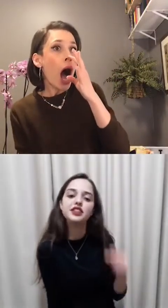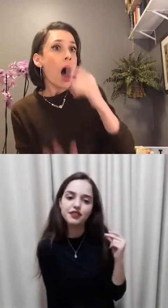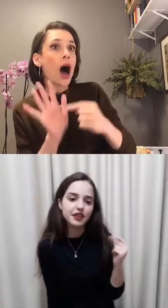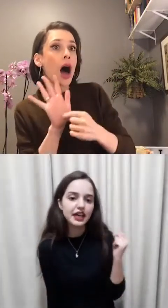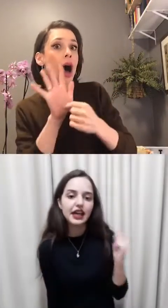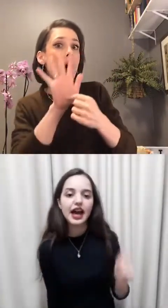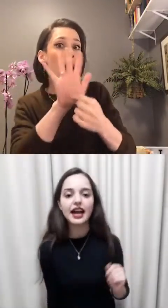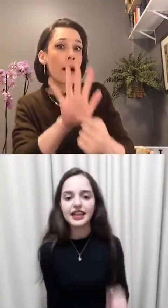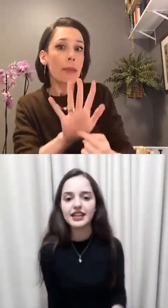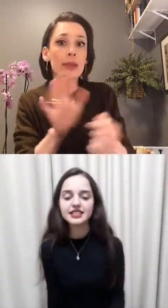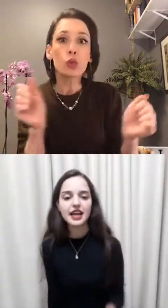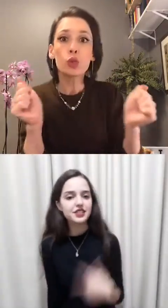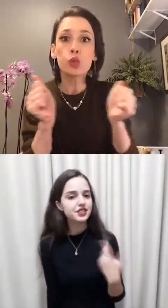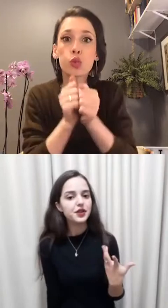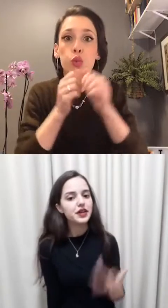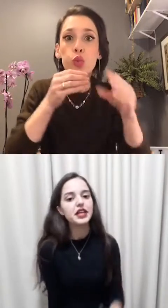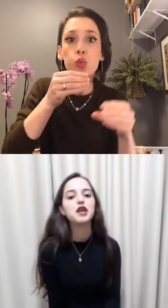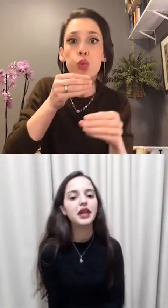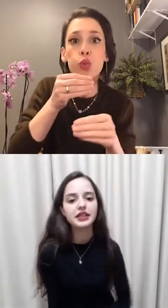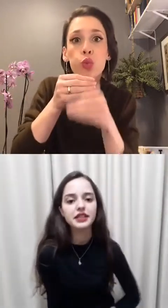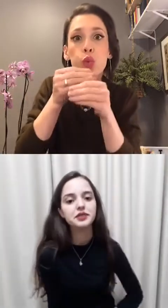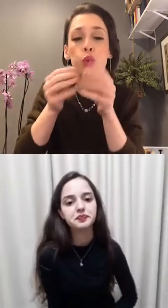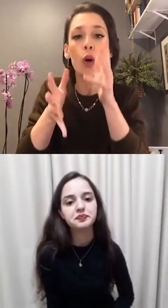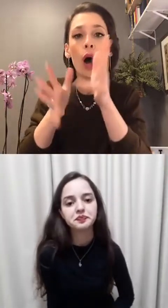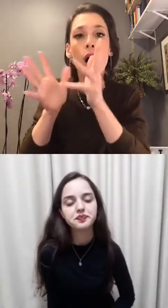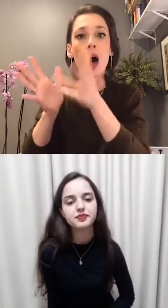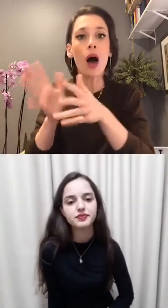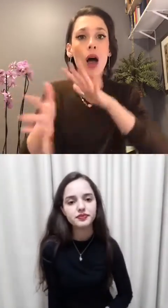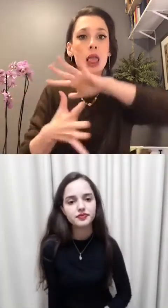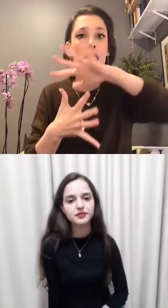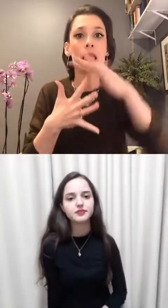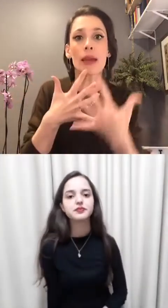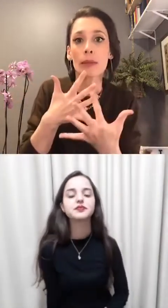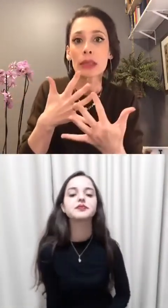eu tive aquele insight de que eu queria aprender.